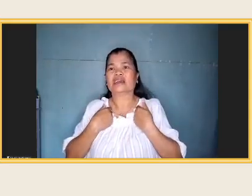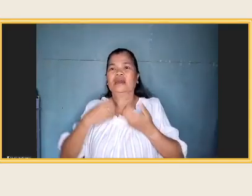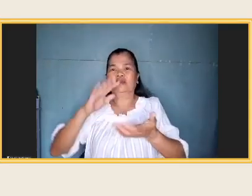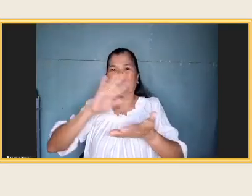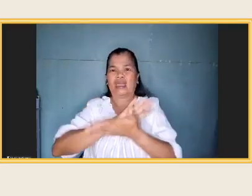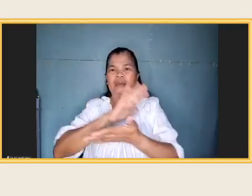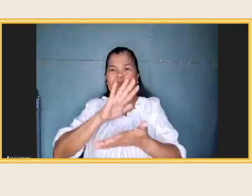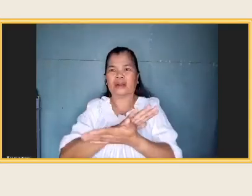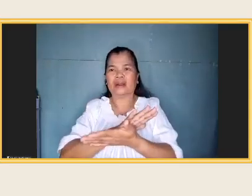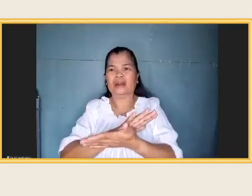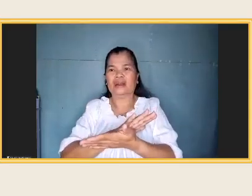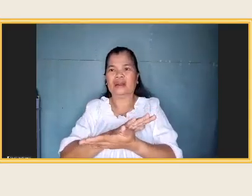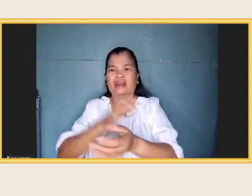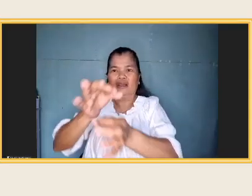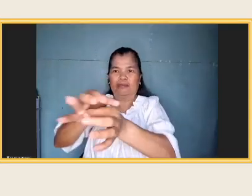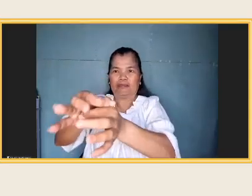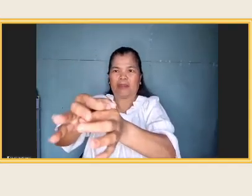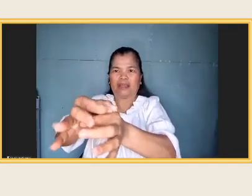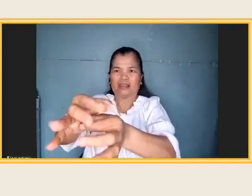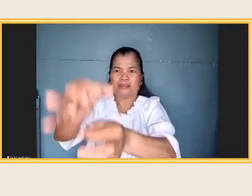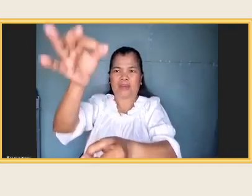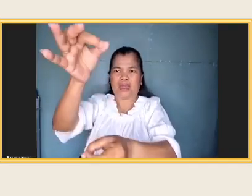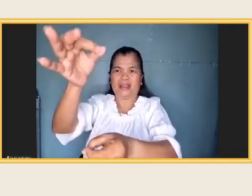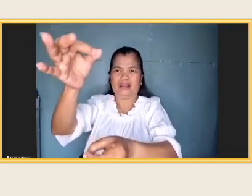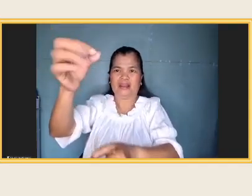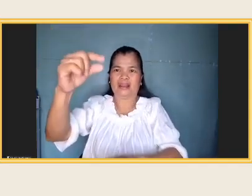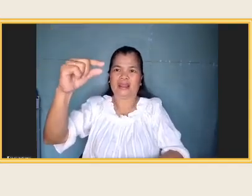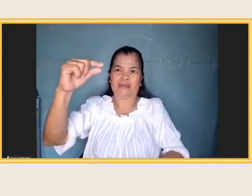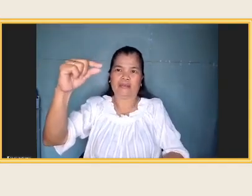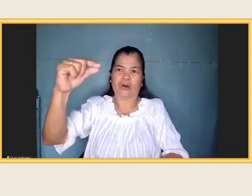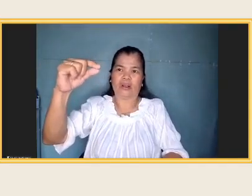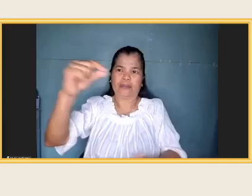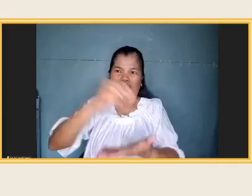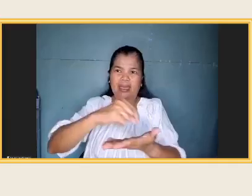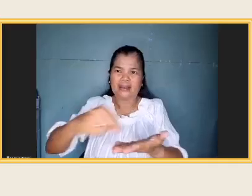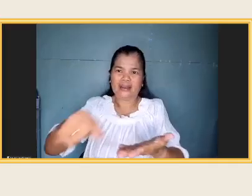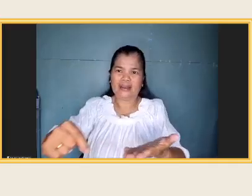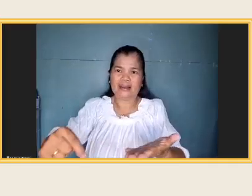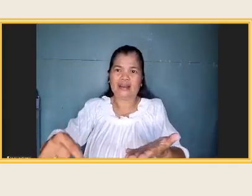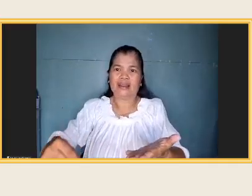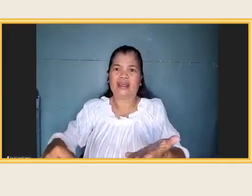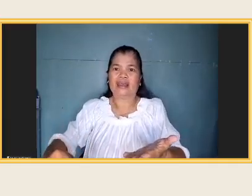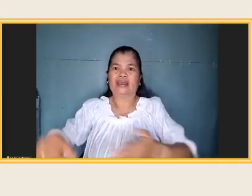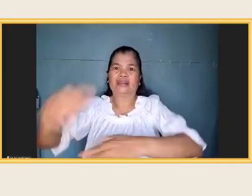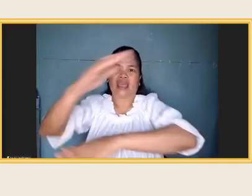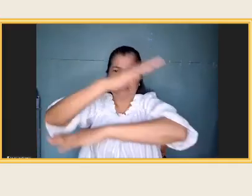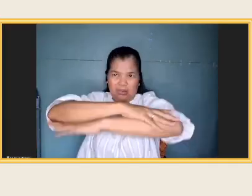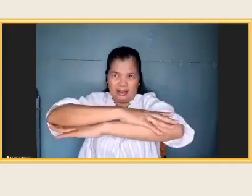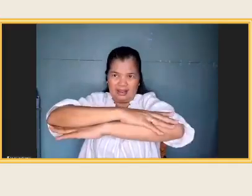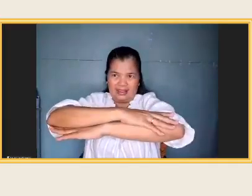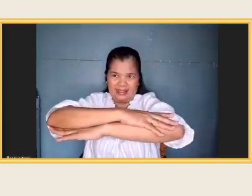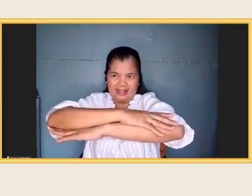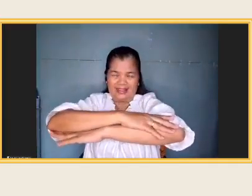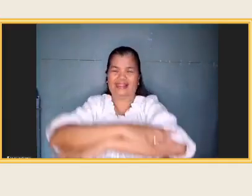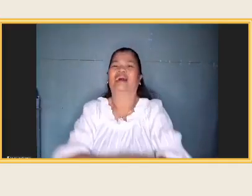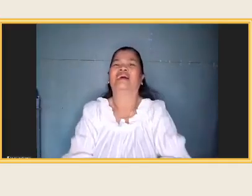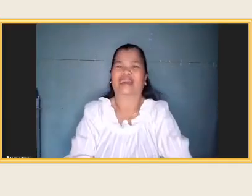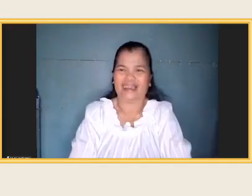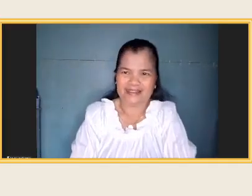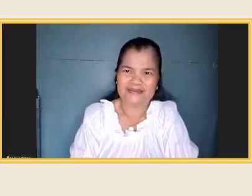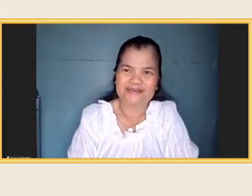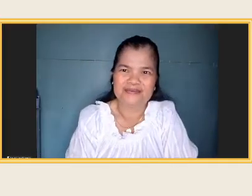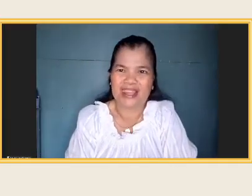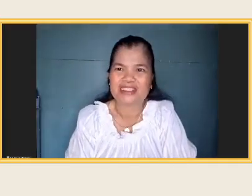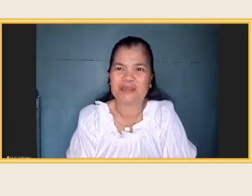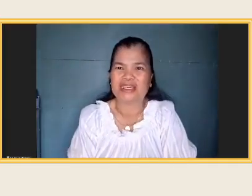address, paper, pentel pen, ball pen, table.